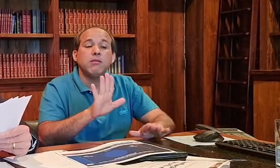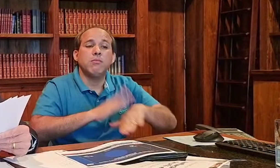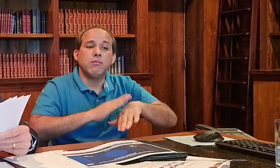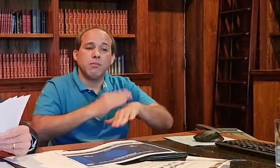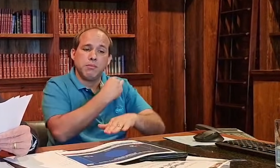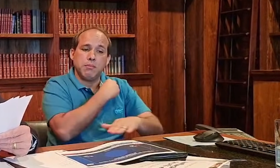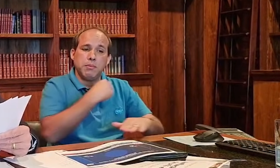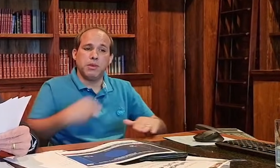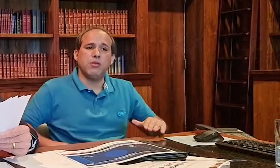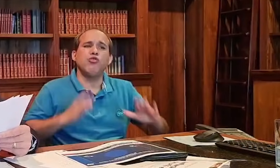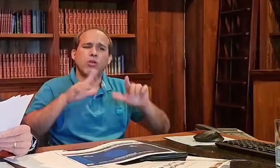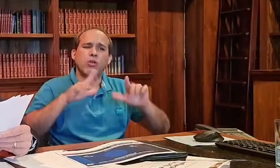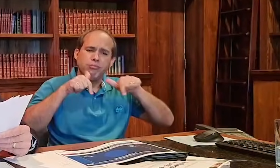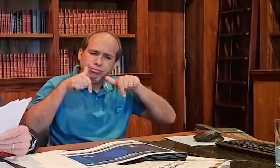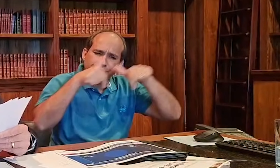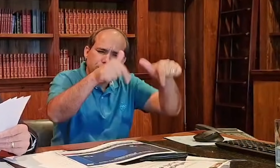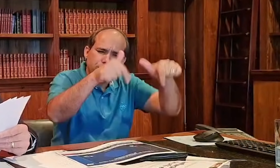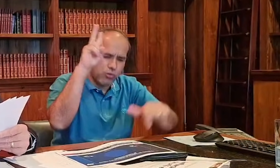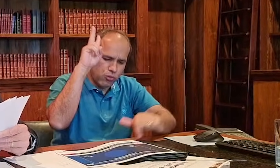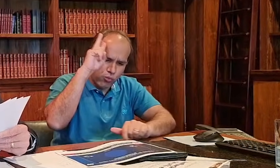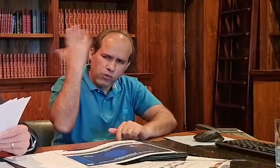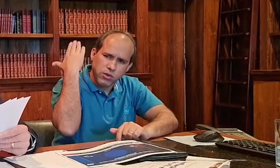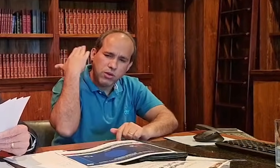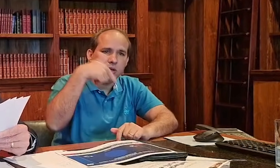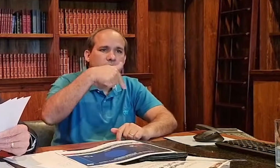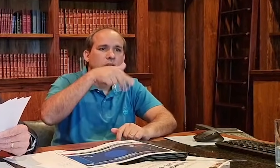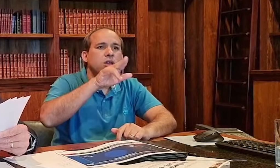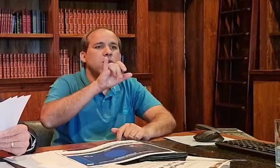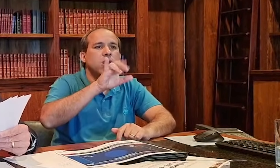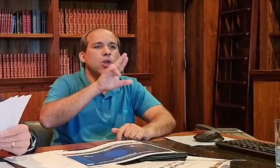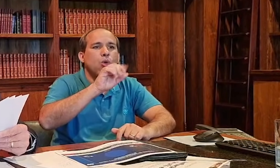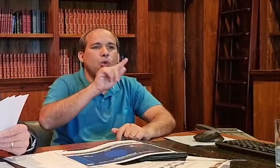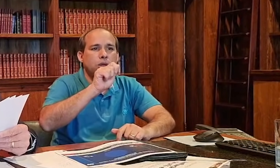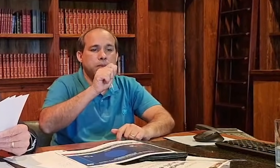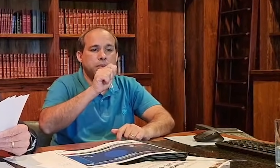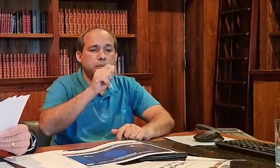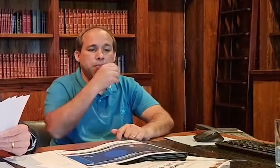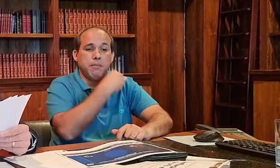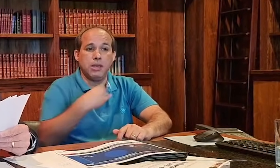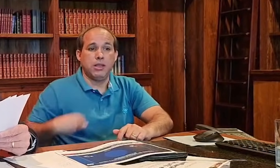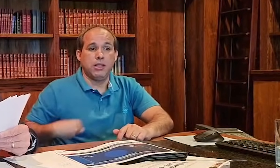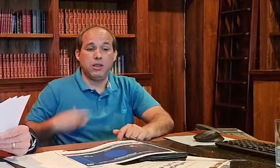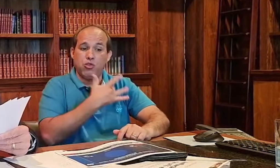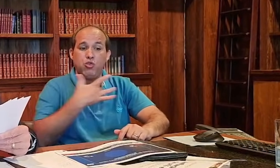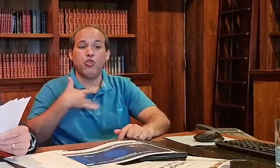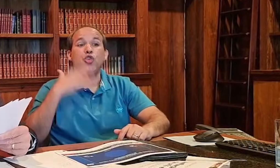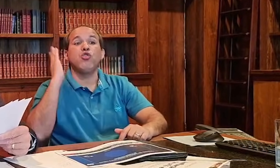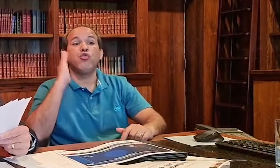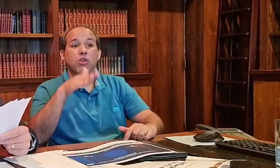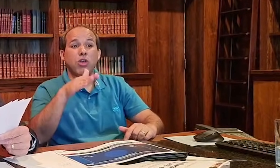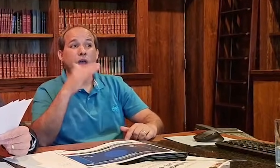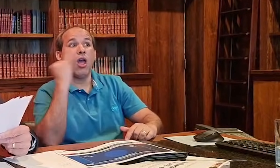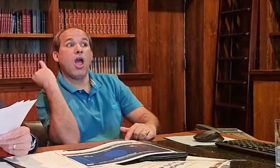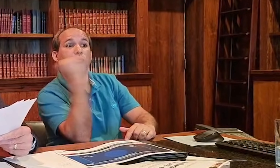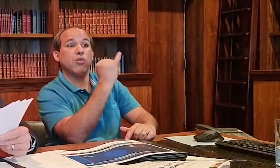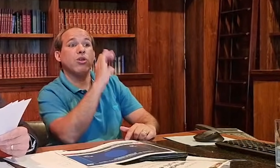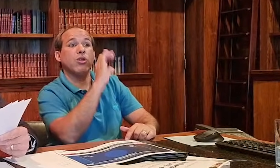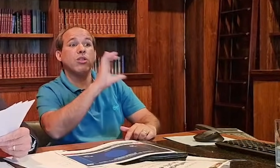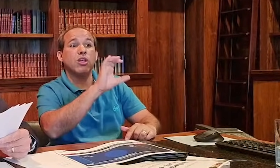providência nessa segunda-feira, o Queiroga, o Ministro da Saúde. Ele havia oficiado a CGU, a